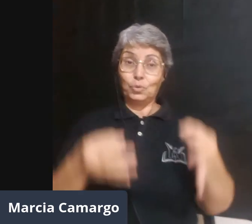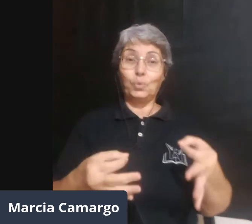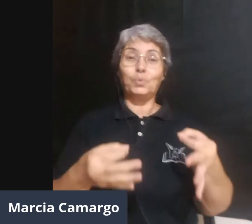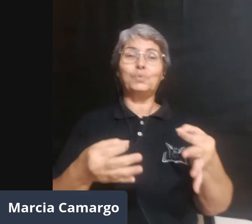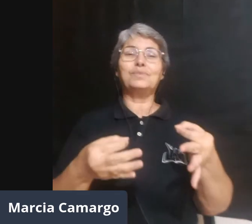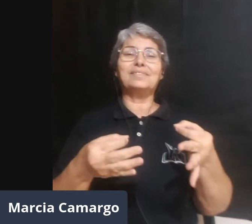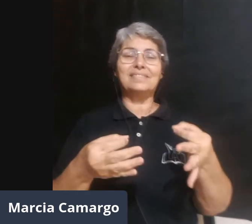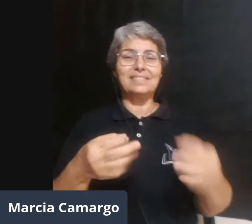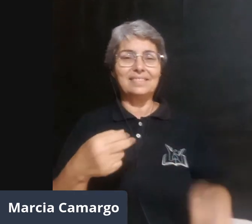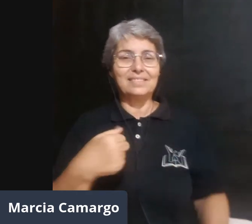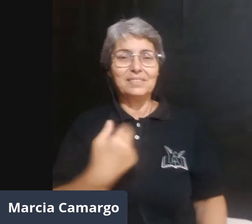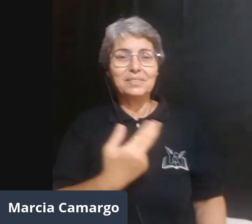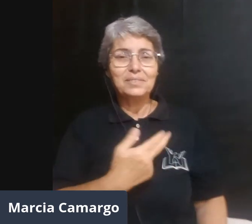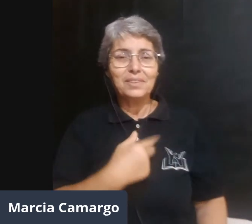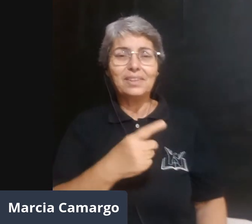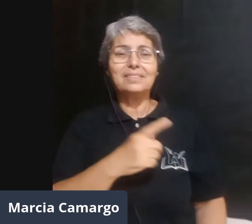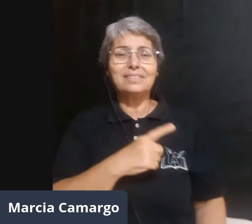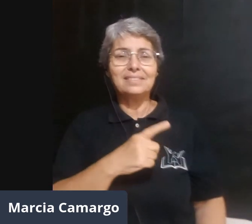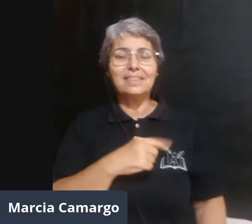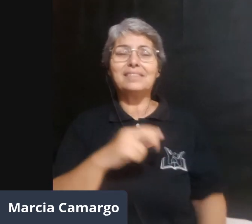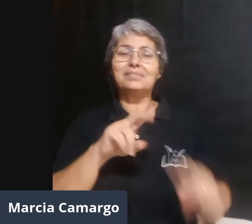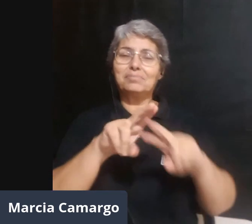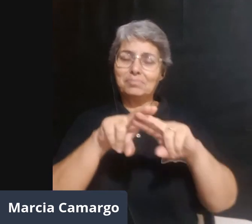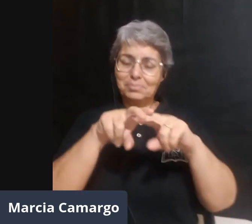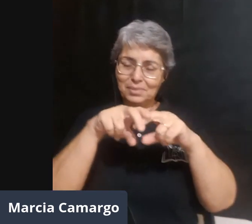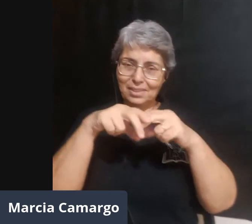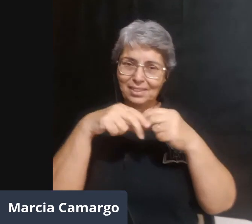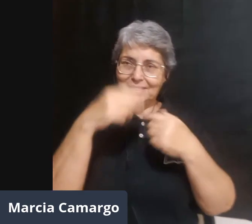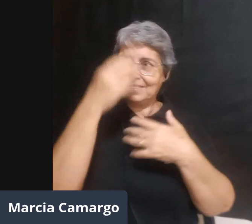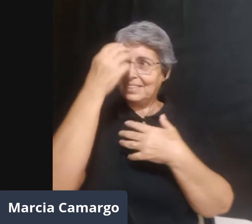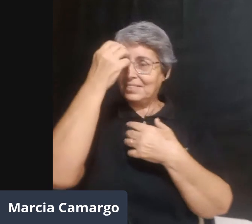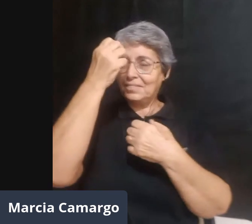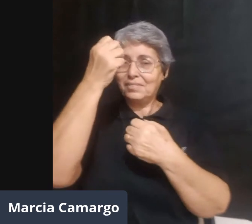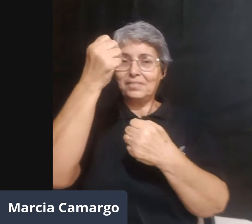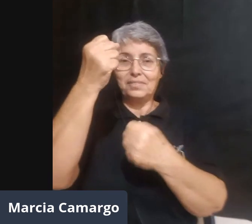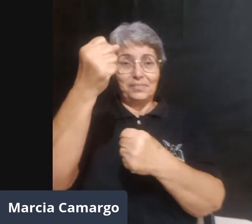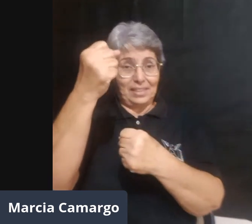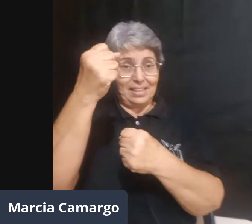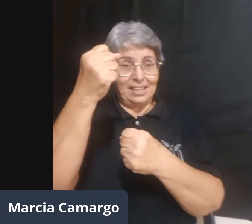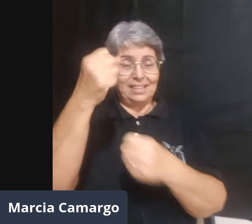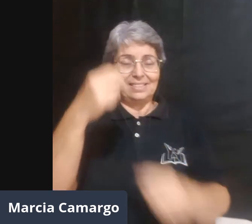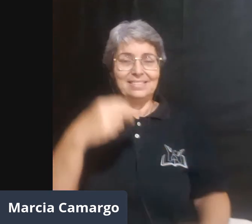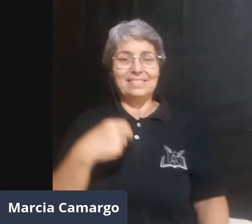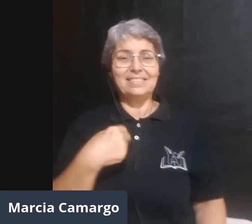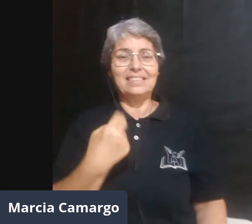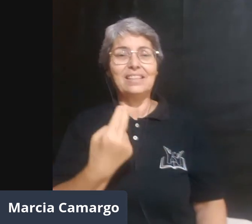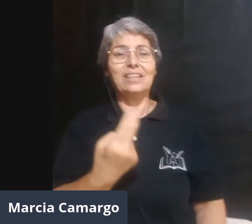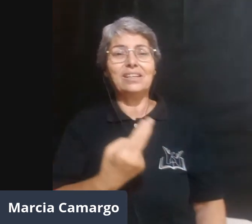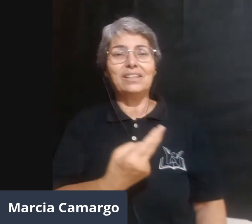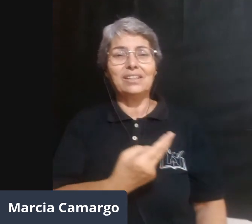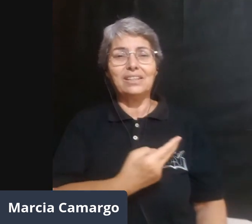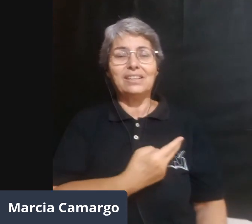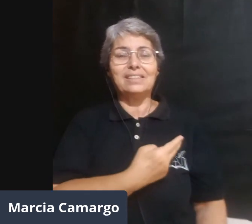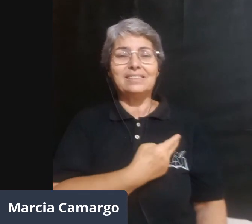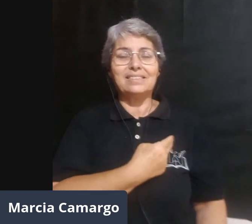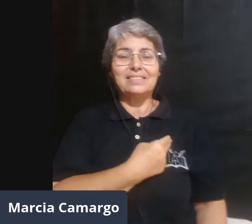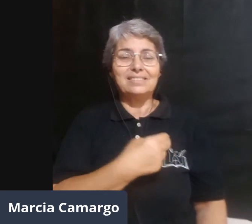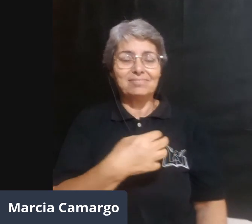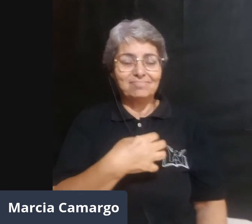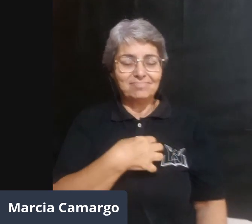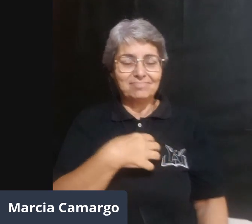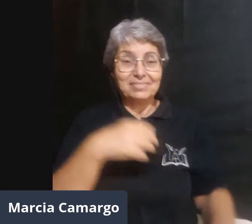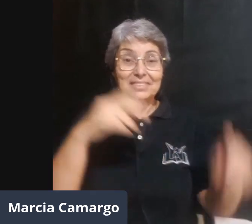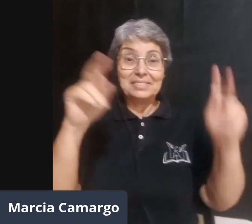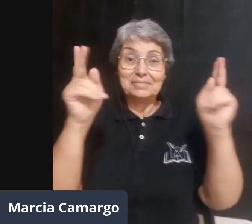justificados pela fé, nós temos paz para